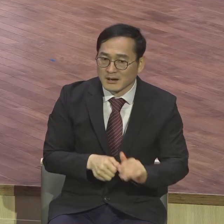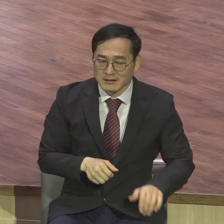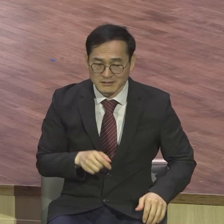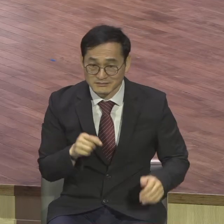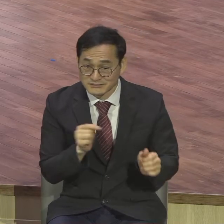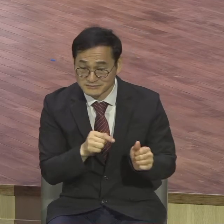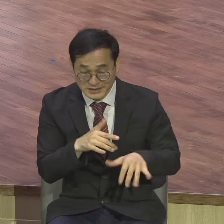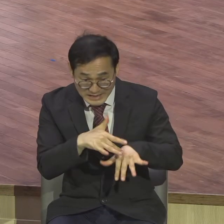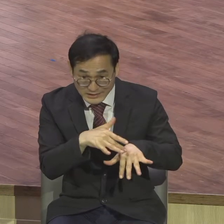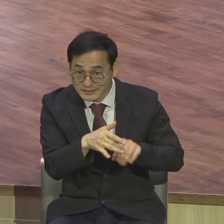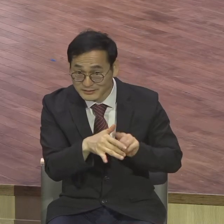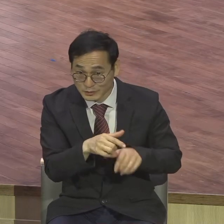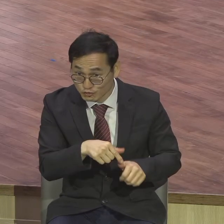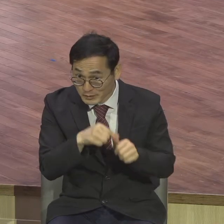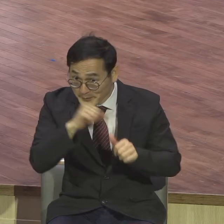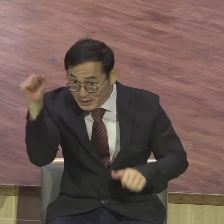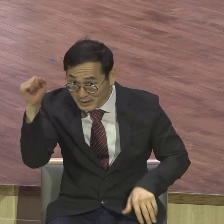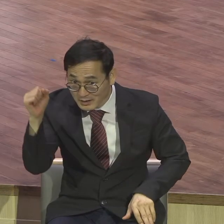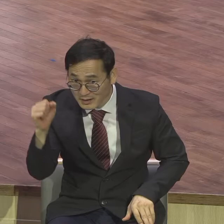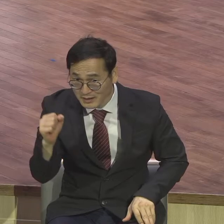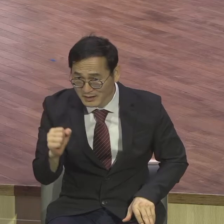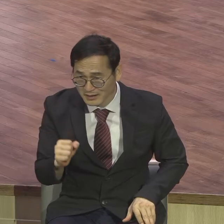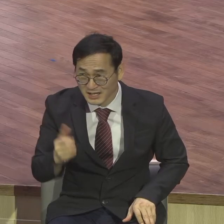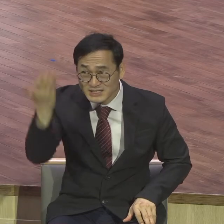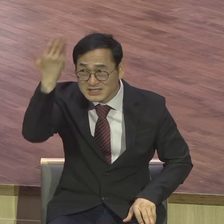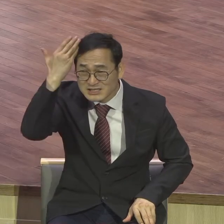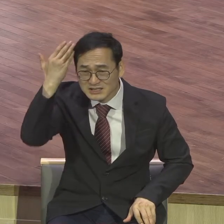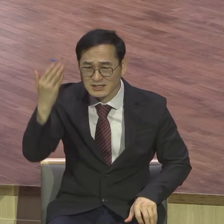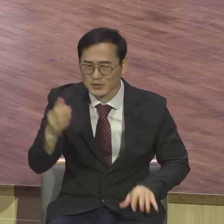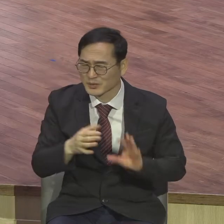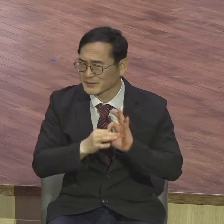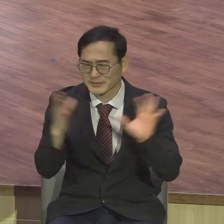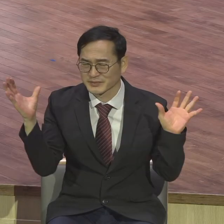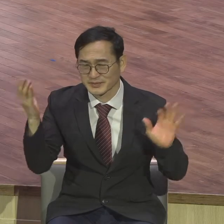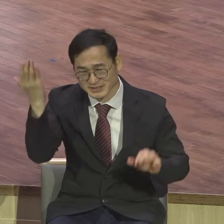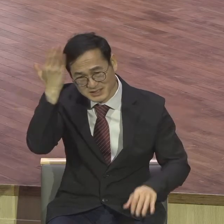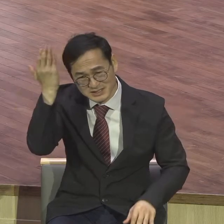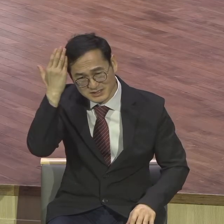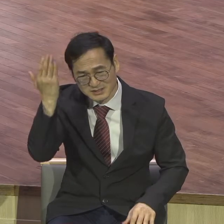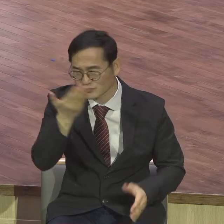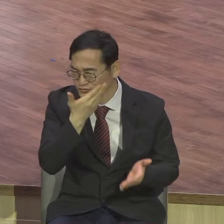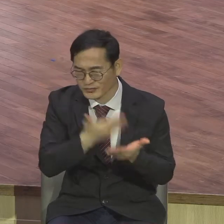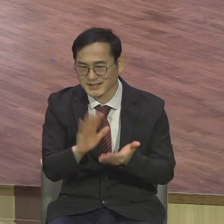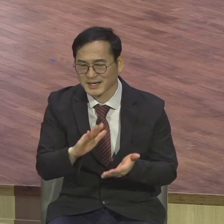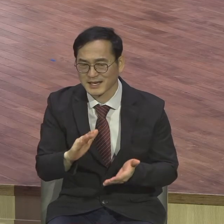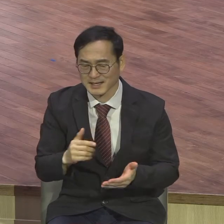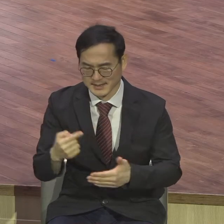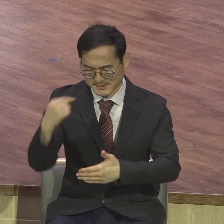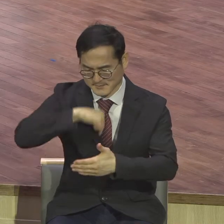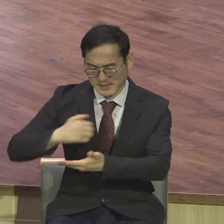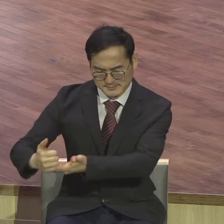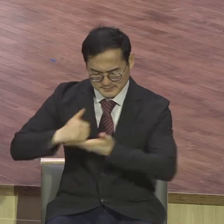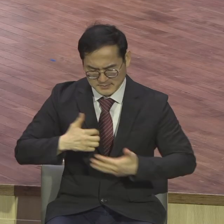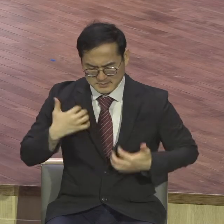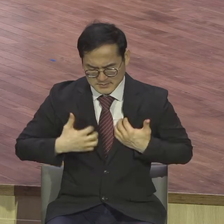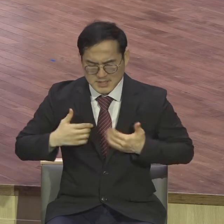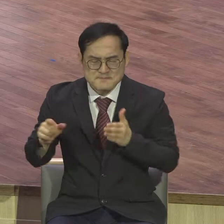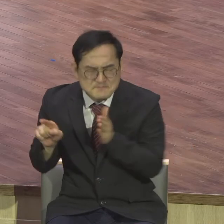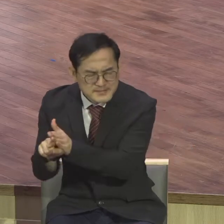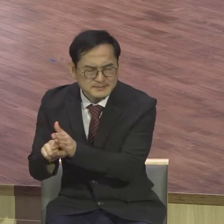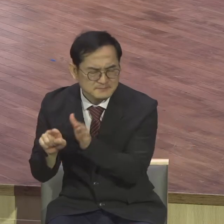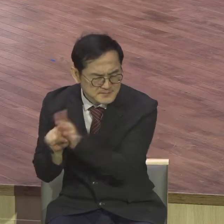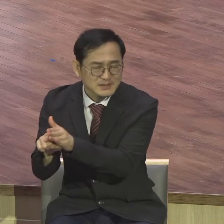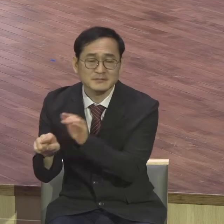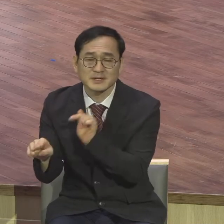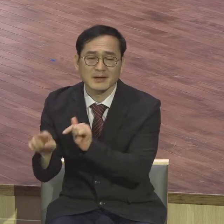받습니까? 성경은 알면 구원 받는다고 말 안 했어. 믿음으로 구원 받아요. 믿는 자만 누릴 수 있어요. 믿는 자만